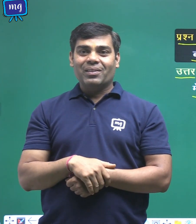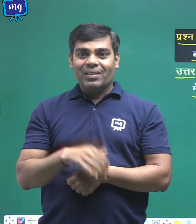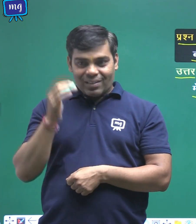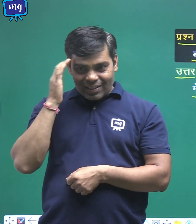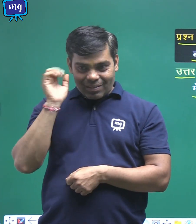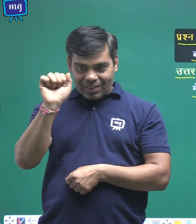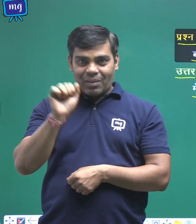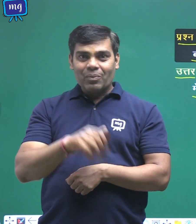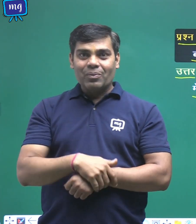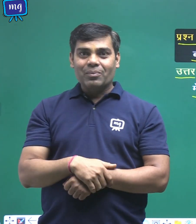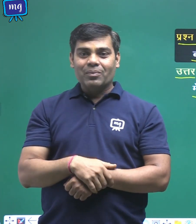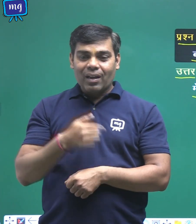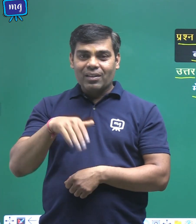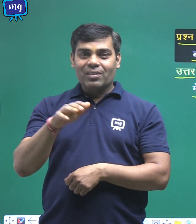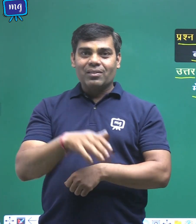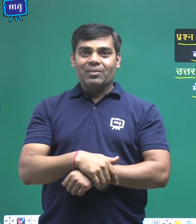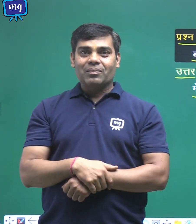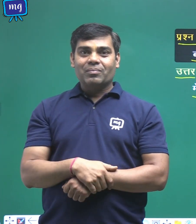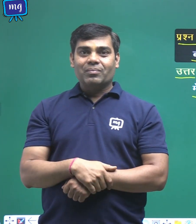समझ आया आपको? आगे चलें।